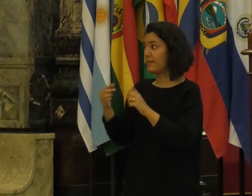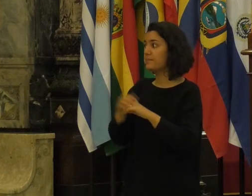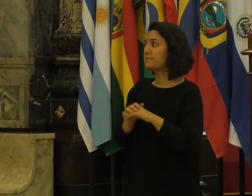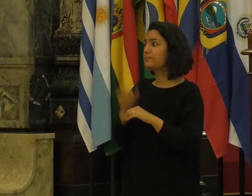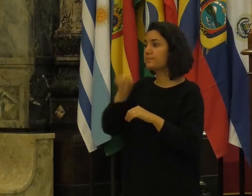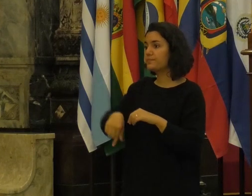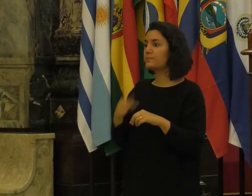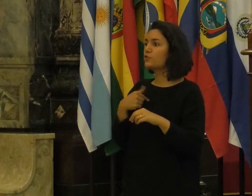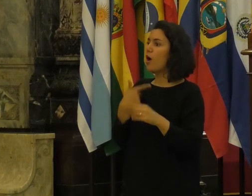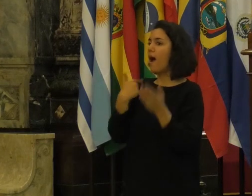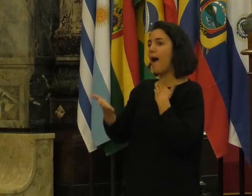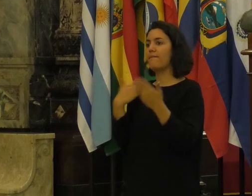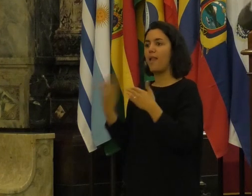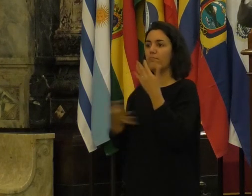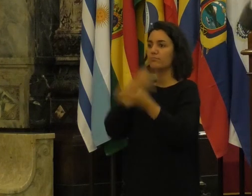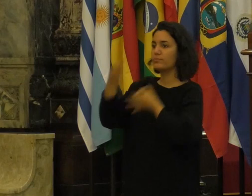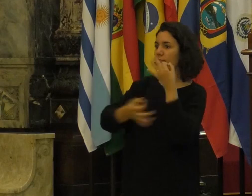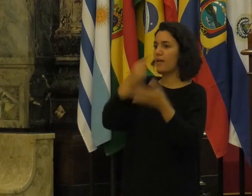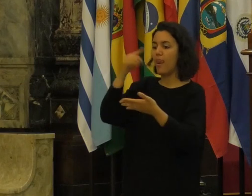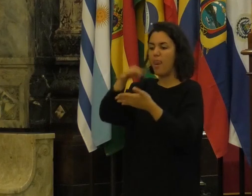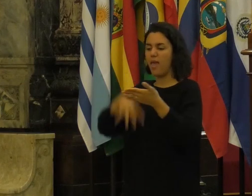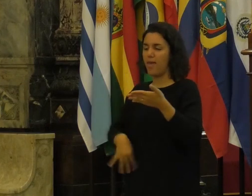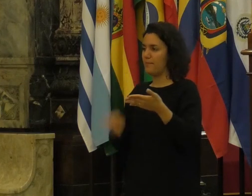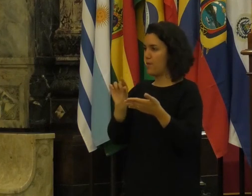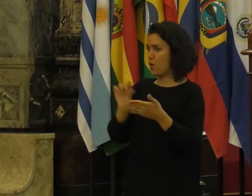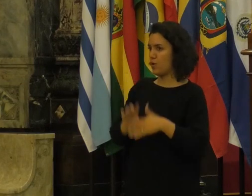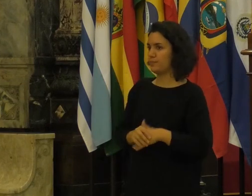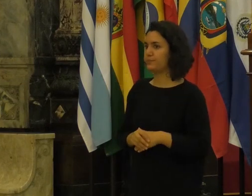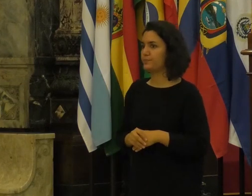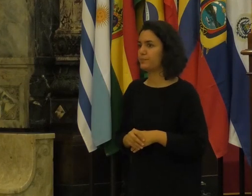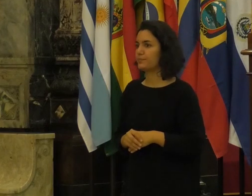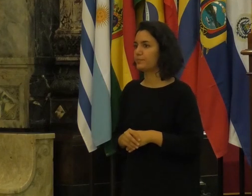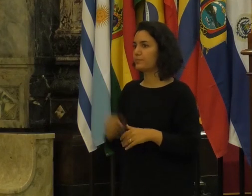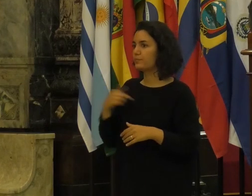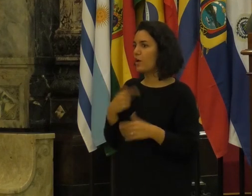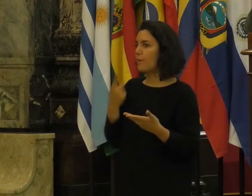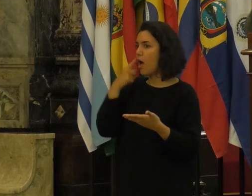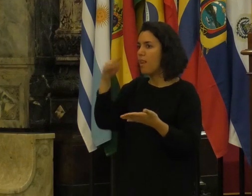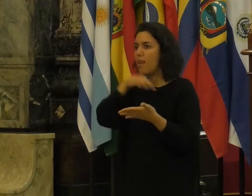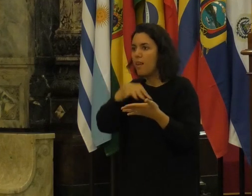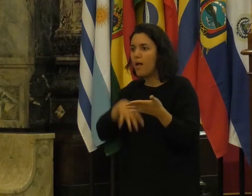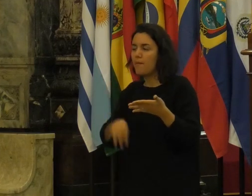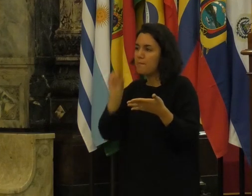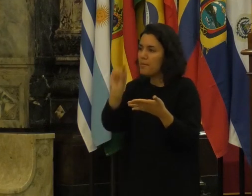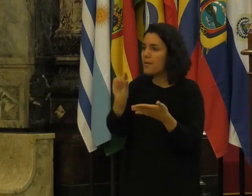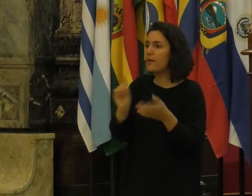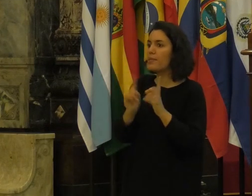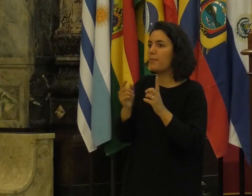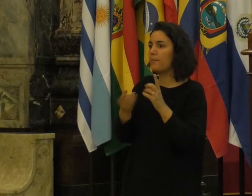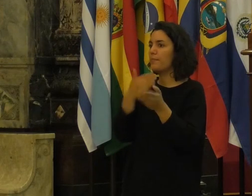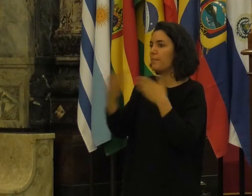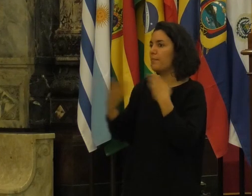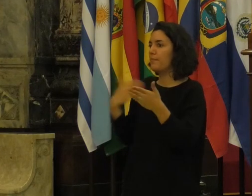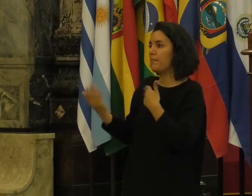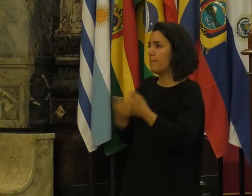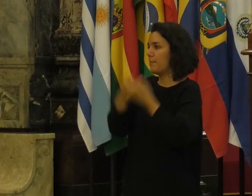y a leer menos. Prometo que hemos tenido un creciendo de disminución de la lectura y aumento del comentario fuera de